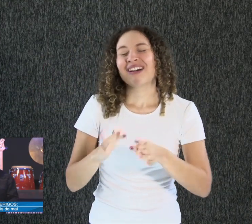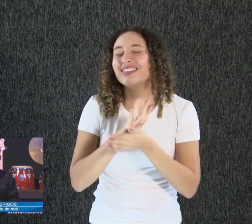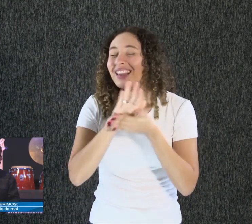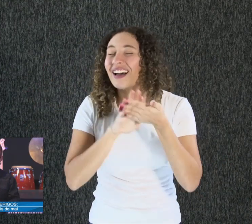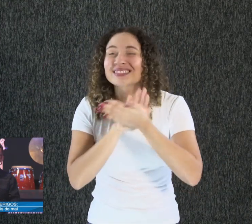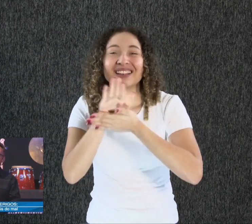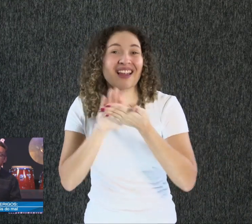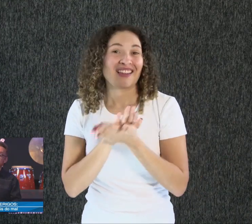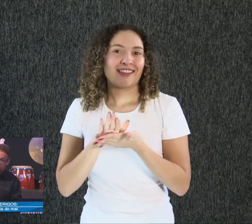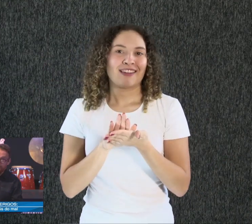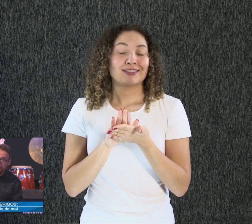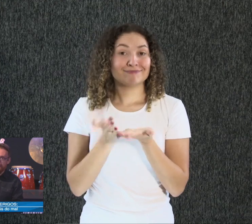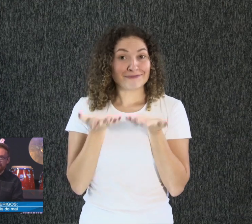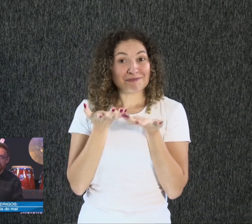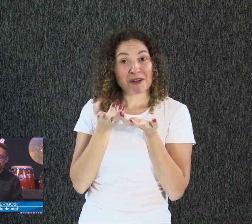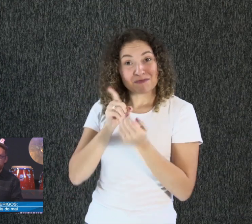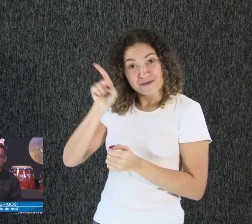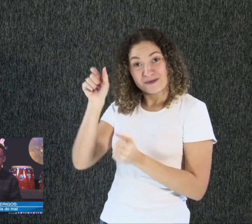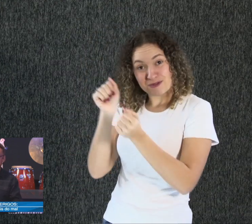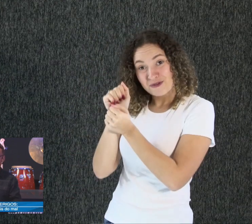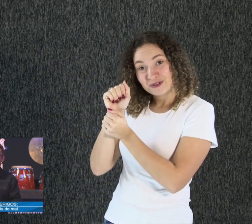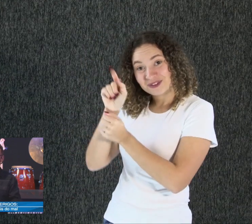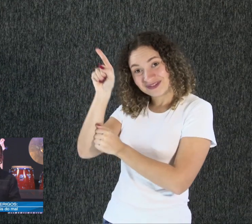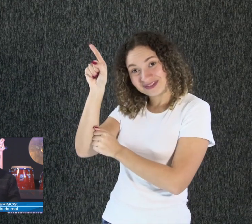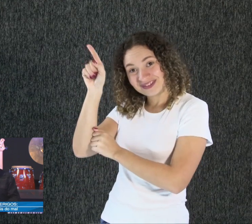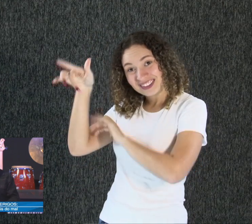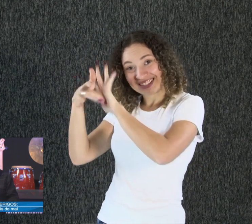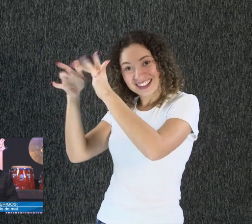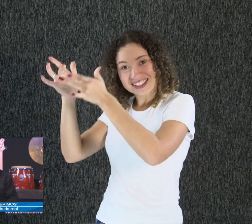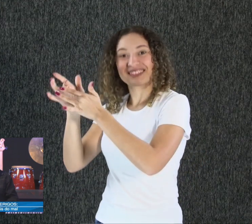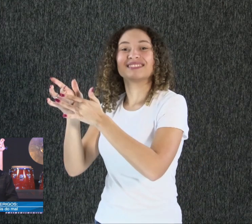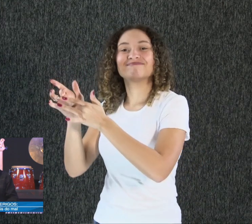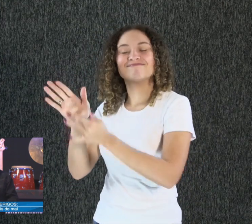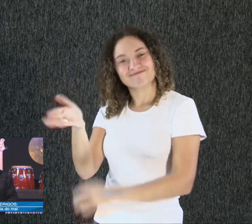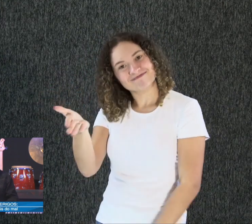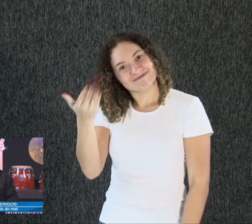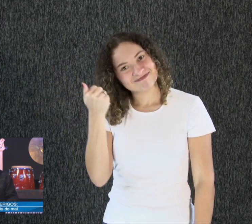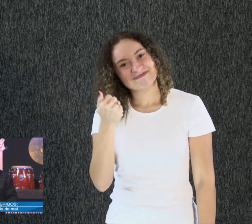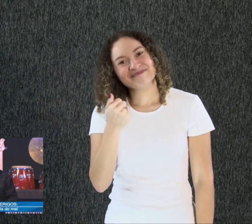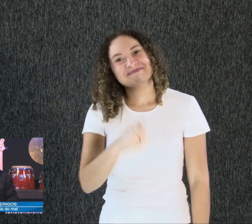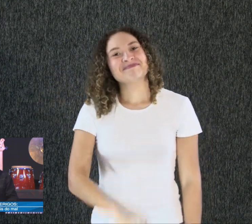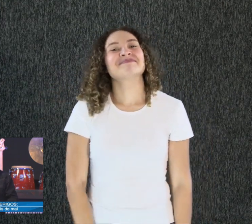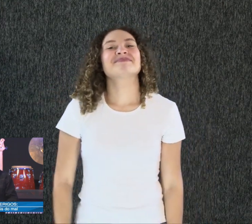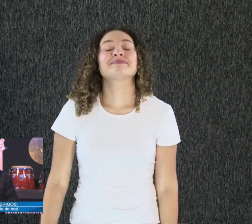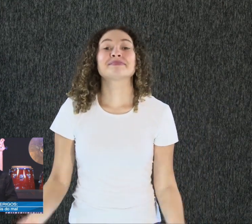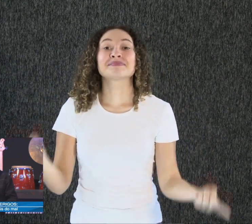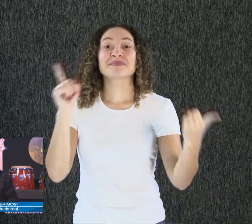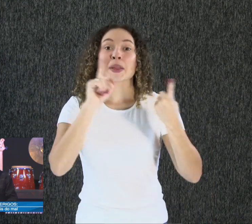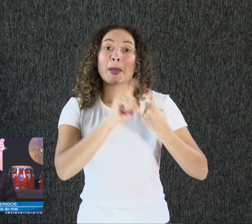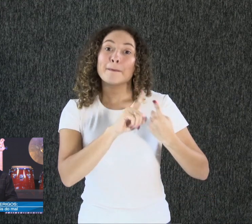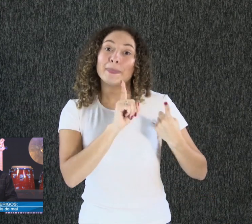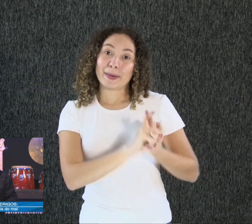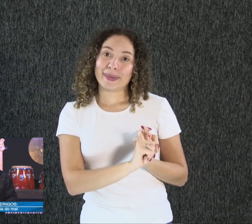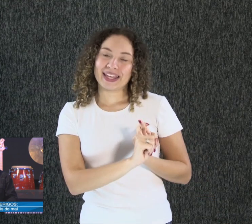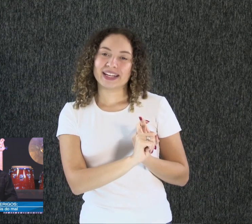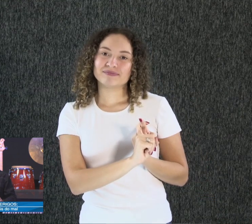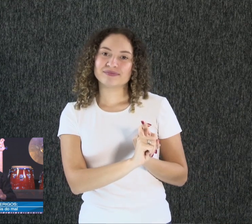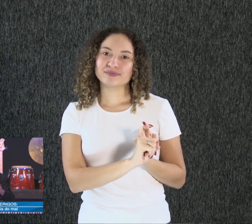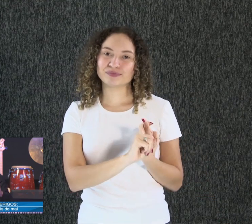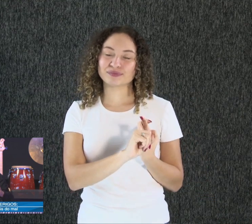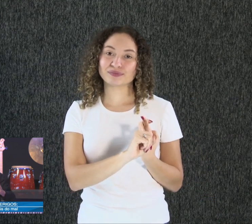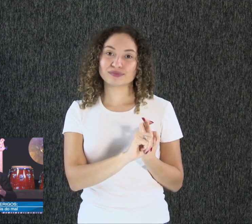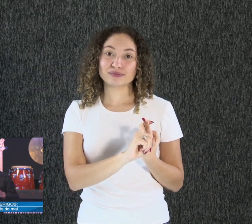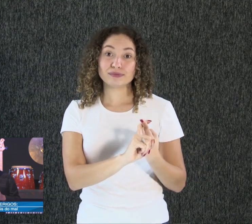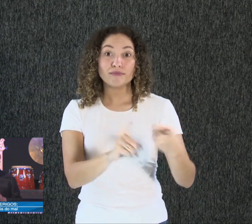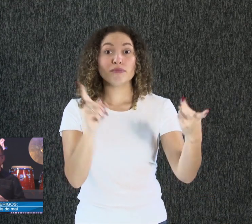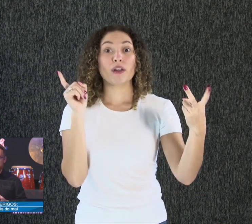pranto, nem sofrimento. Vamos para lá? É para lá que nós iremos. Essa é a